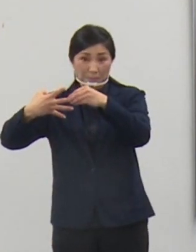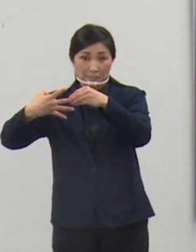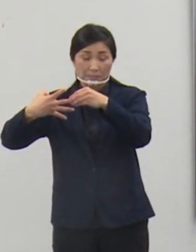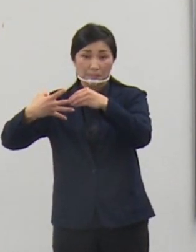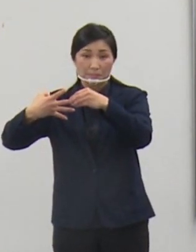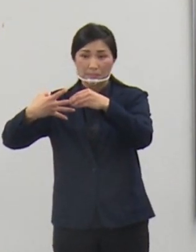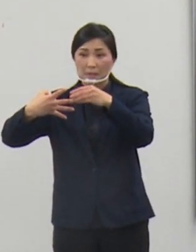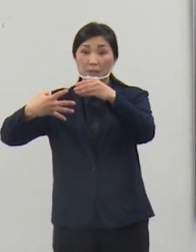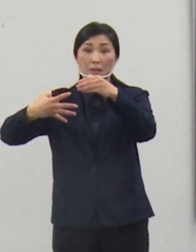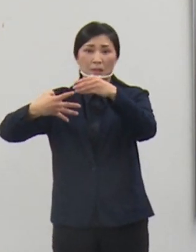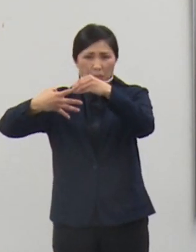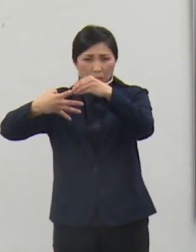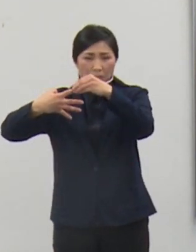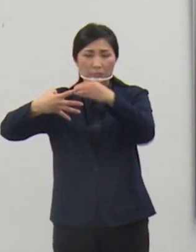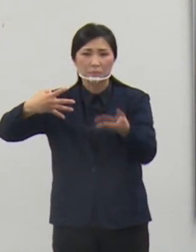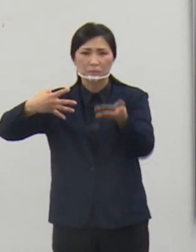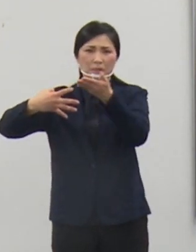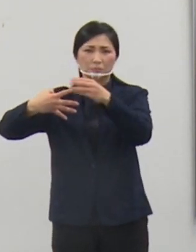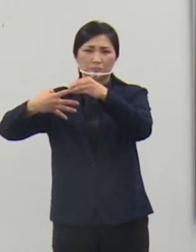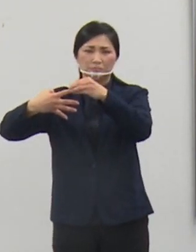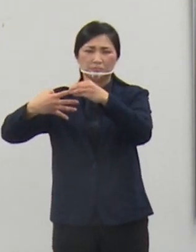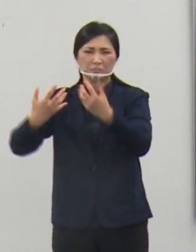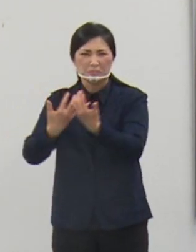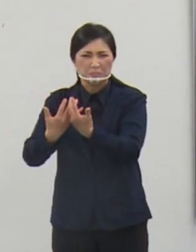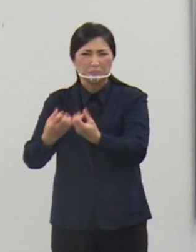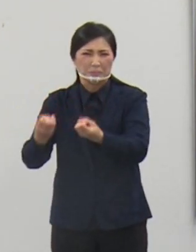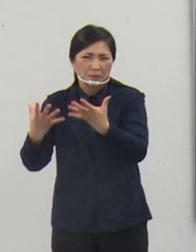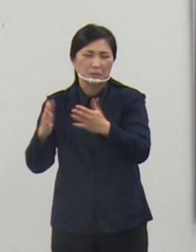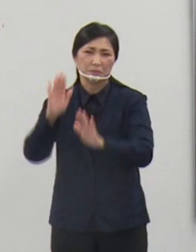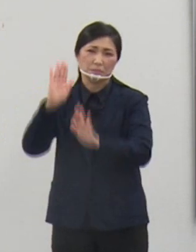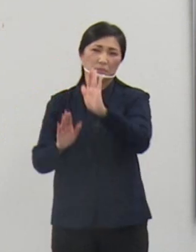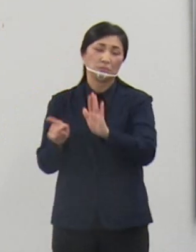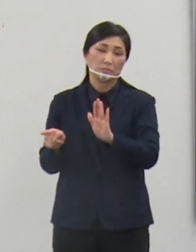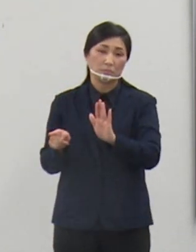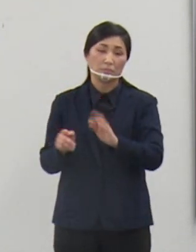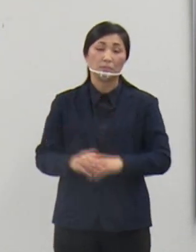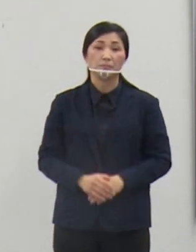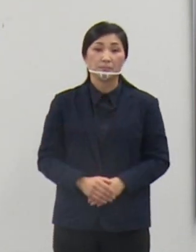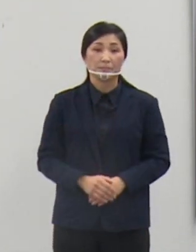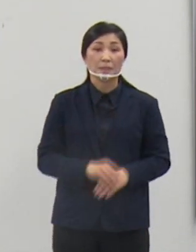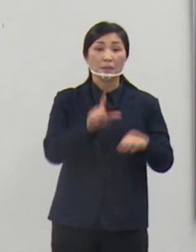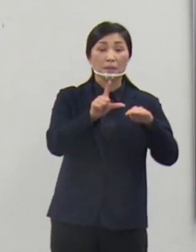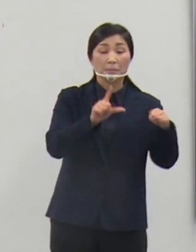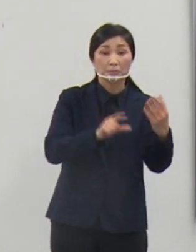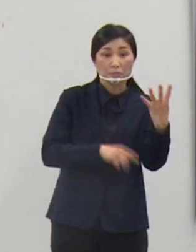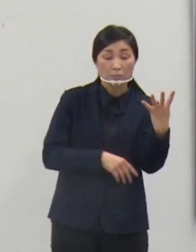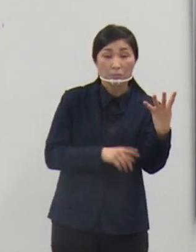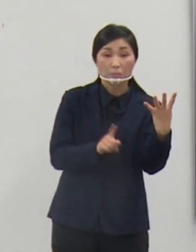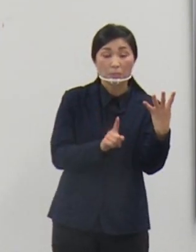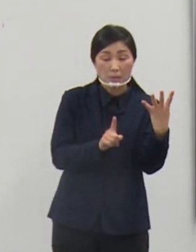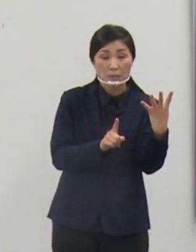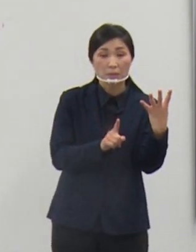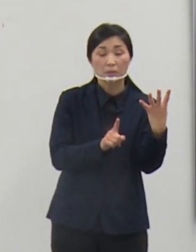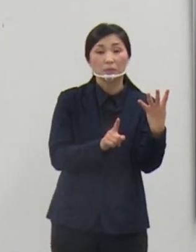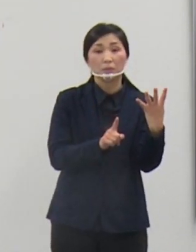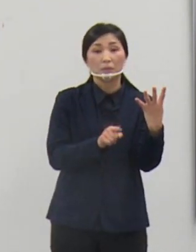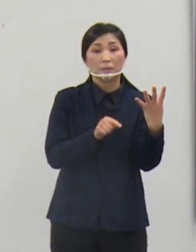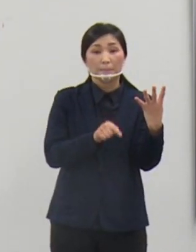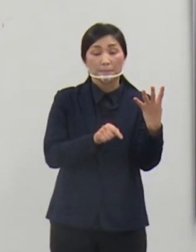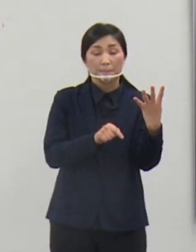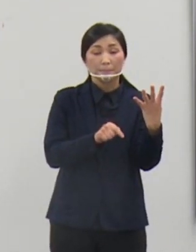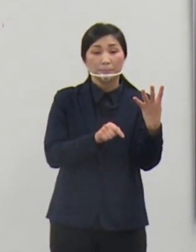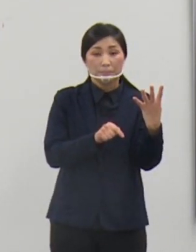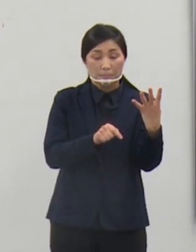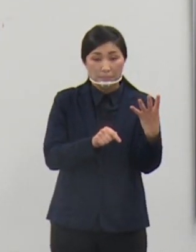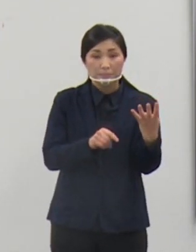面からステージ4相当ということになります。そしてレベル4は一般医療を大きく制限しても新型コ